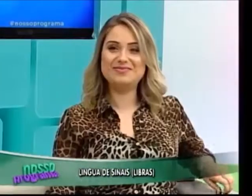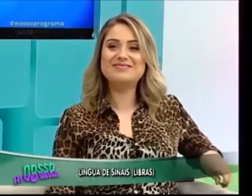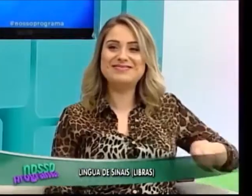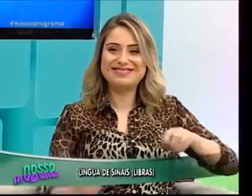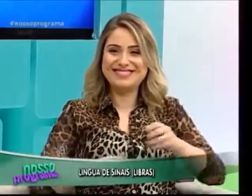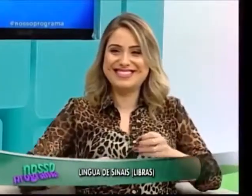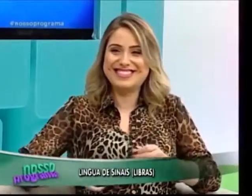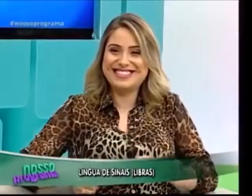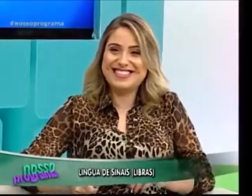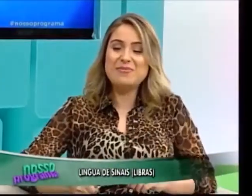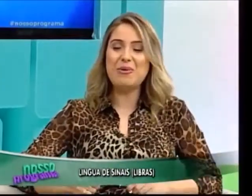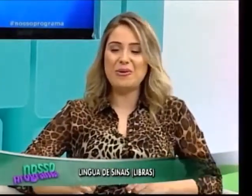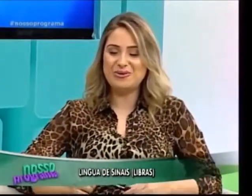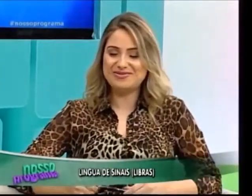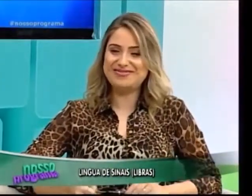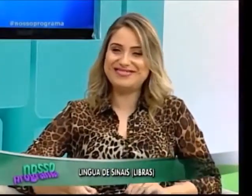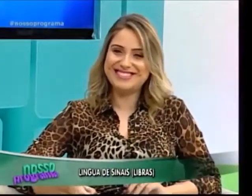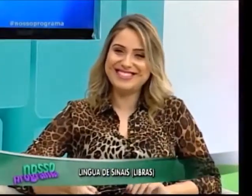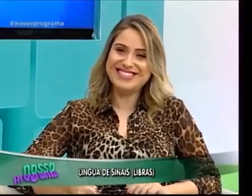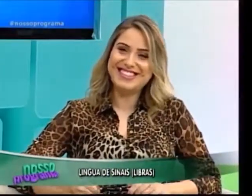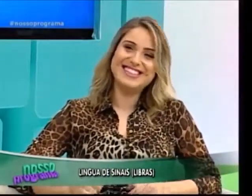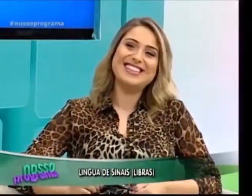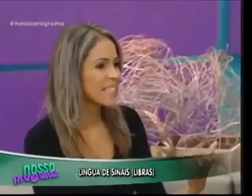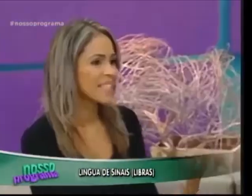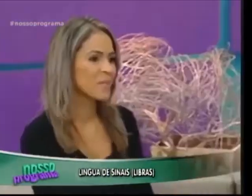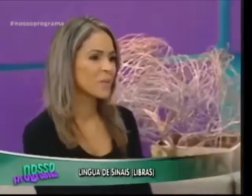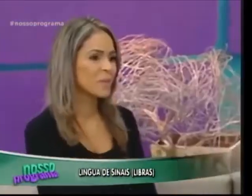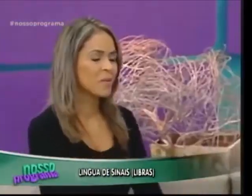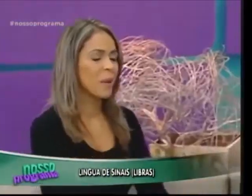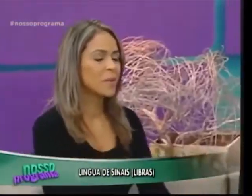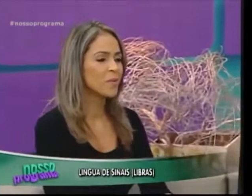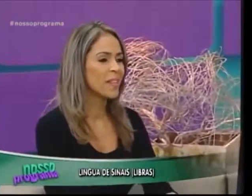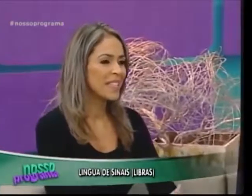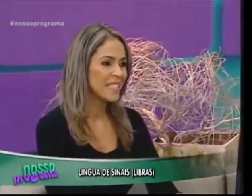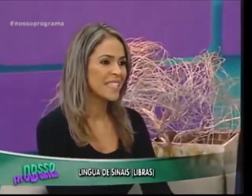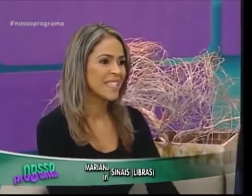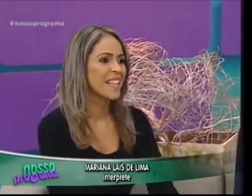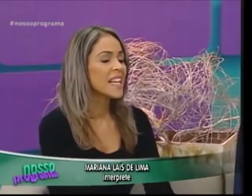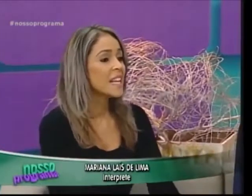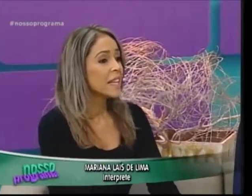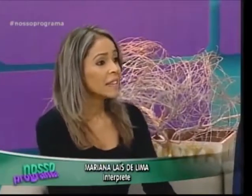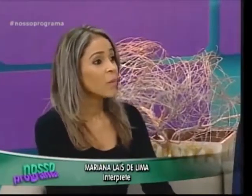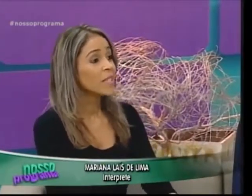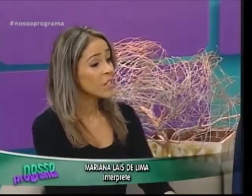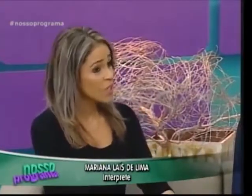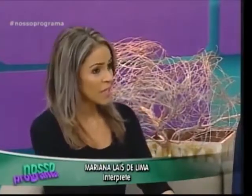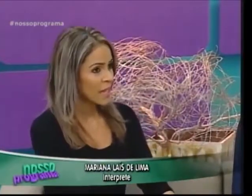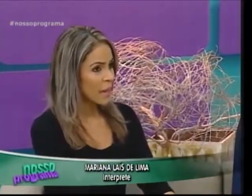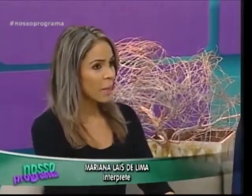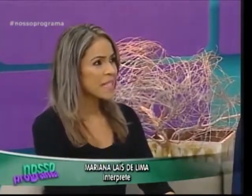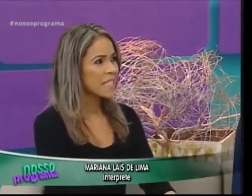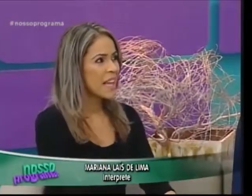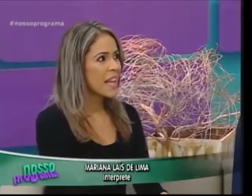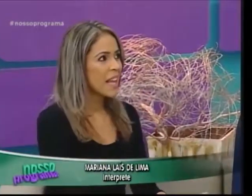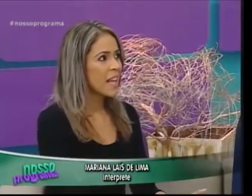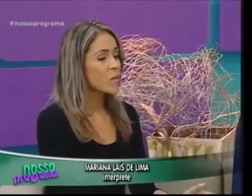primeiros programas que fala sobre isso. Tenho certeza que os surdos vão ficar muito felizes. Então, existe sim, mas os